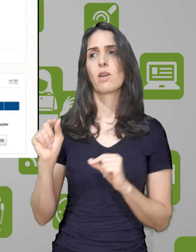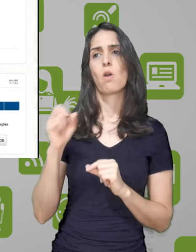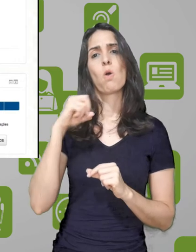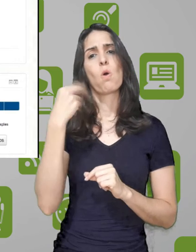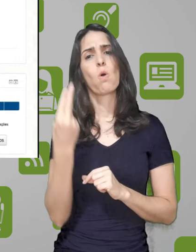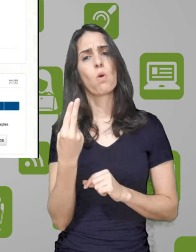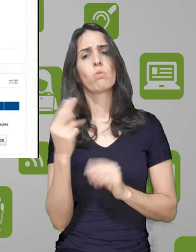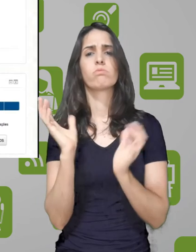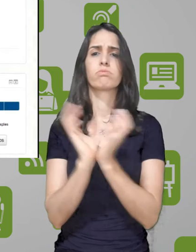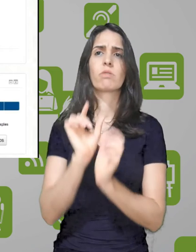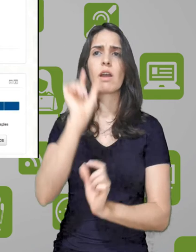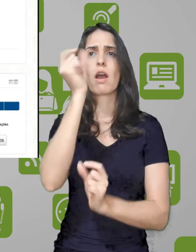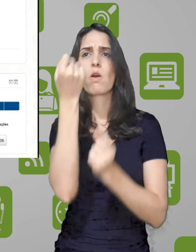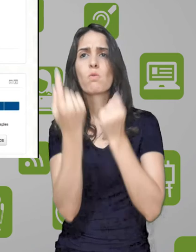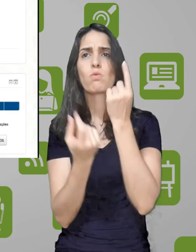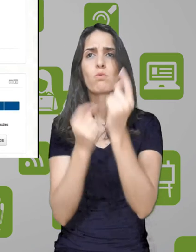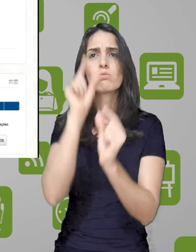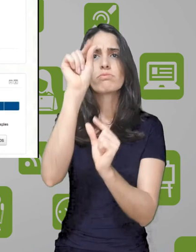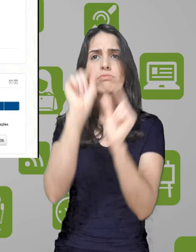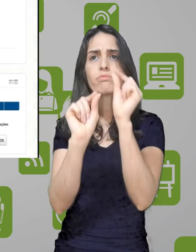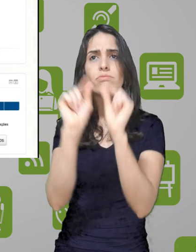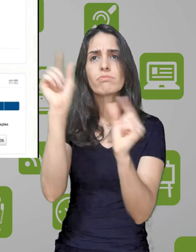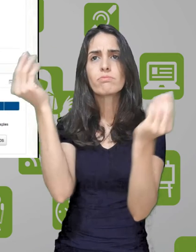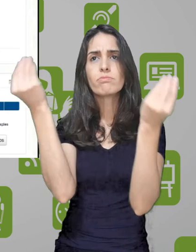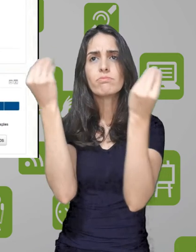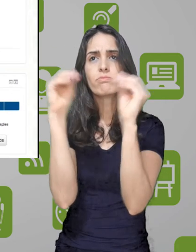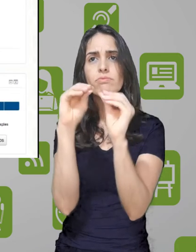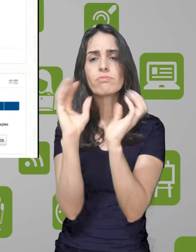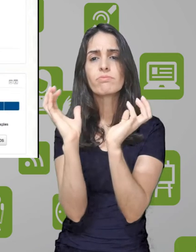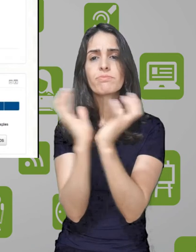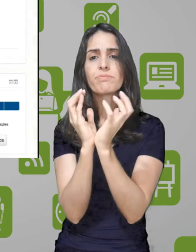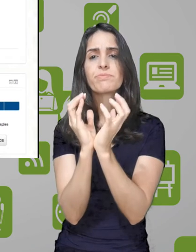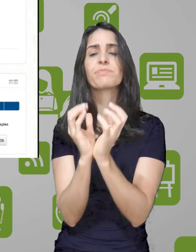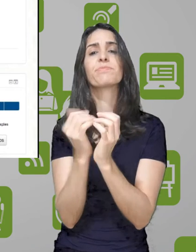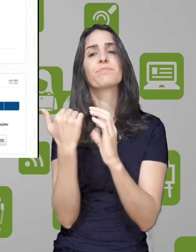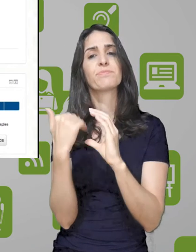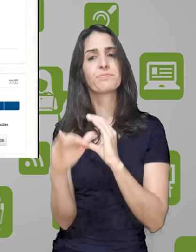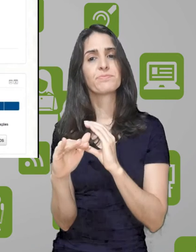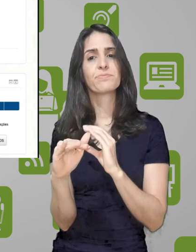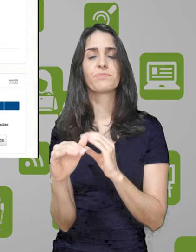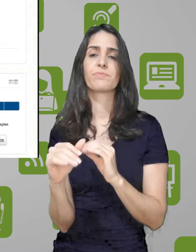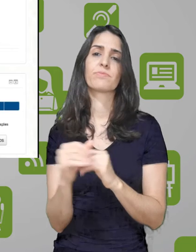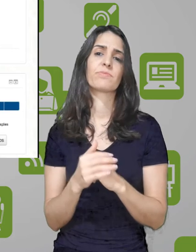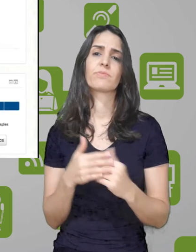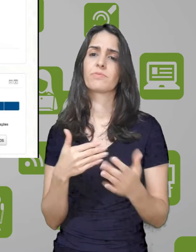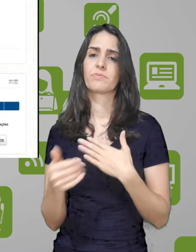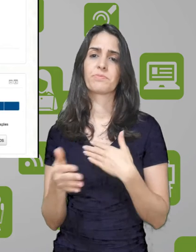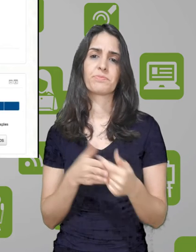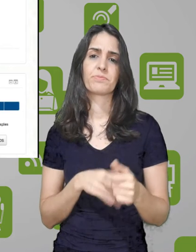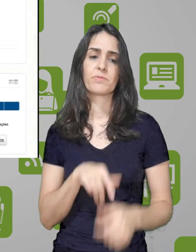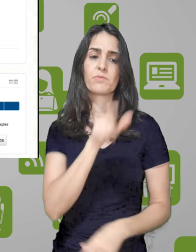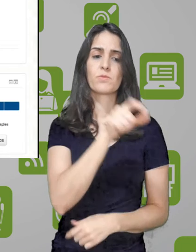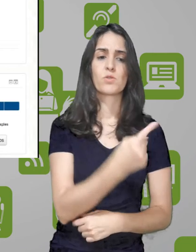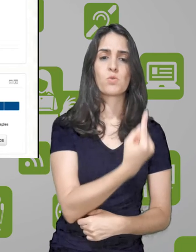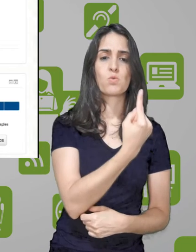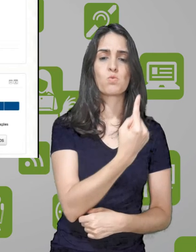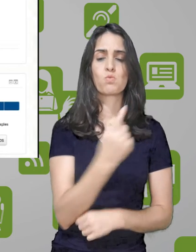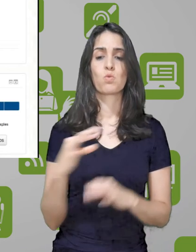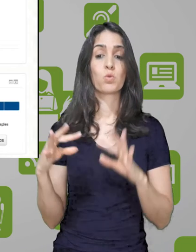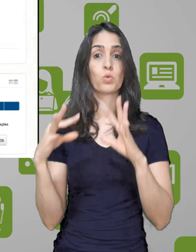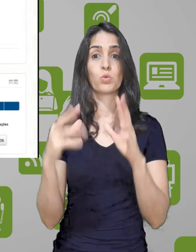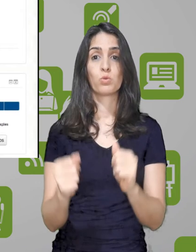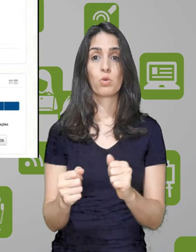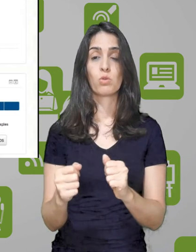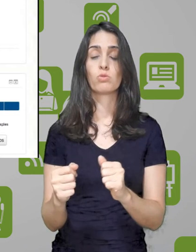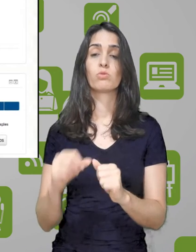posso selecionar alguns que estiverem com alguma situação que eu quero enviar mensagem só para ele eu posso clicar em selecionar tudo